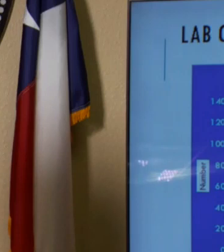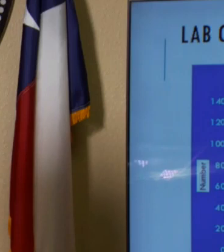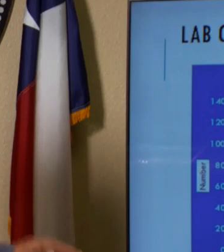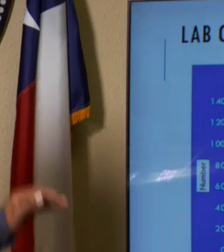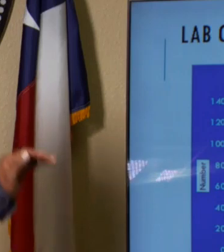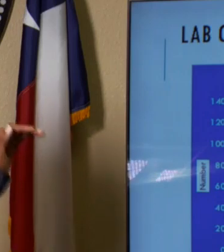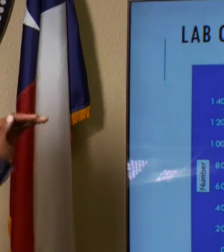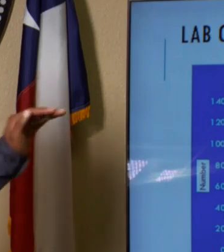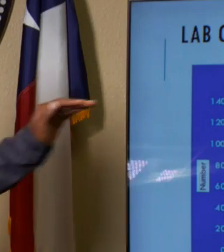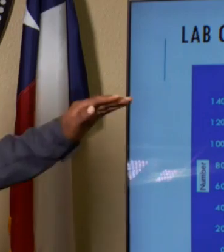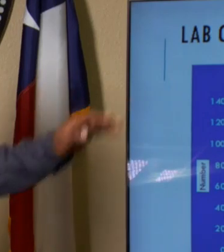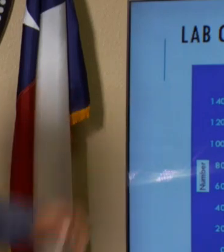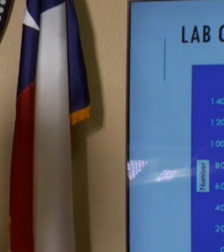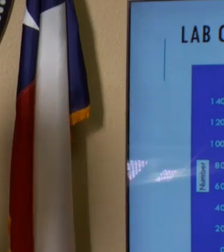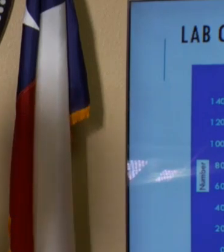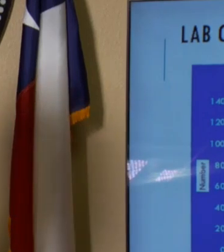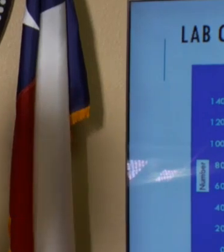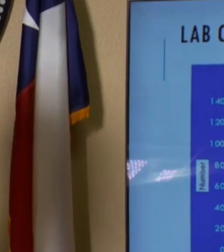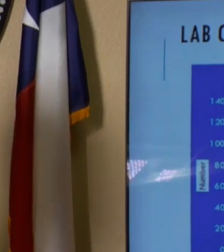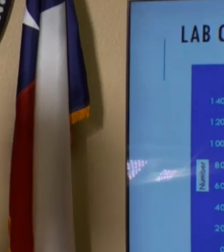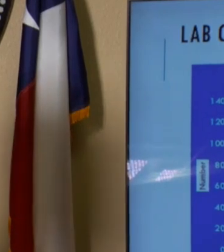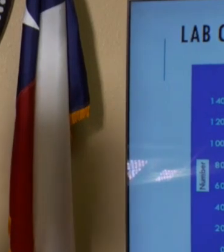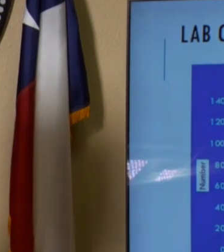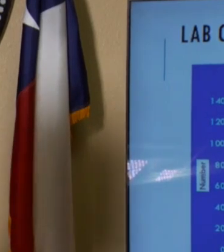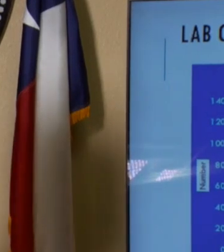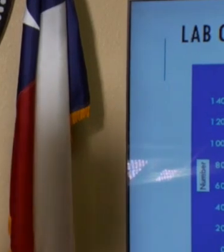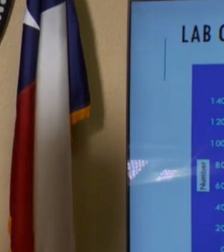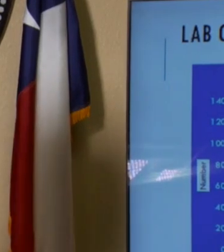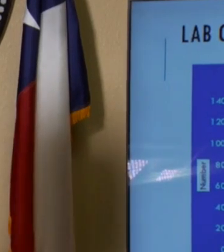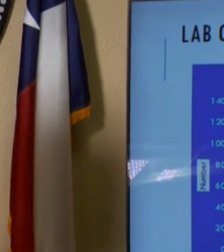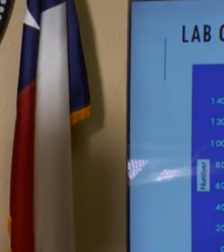Entonces vemos que es una cifra que se ha mantenido estable en las últimas semanas.